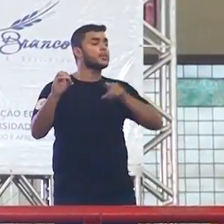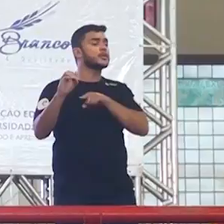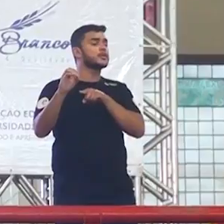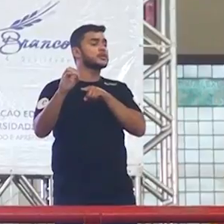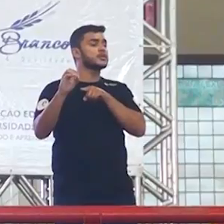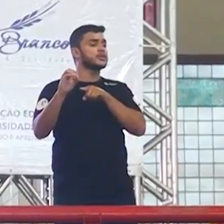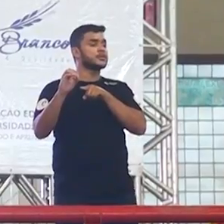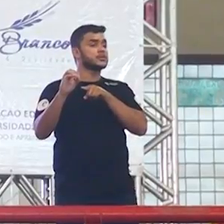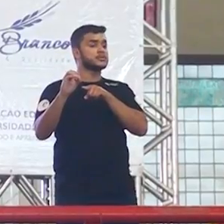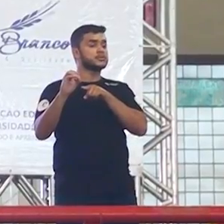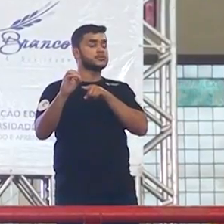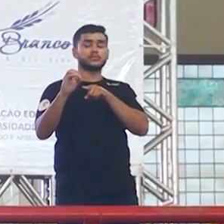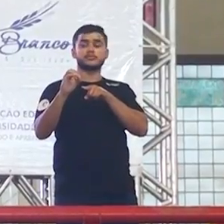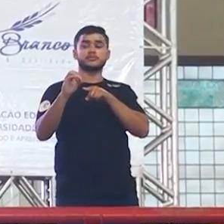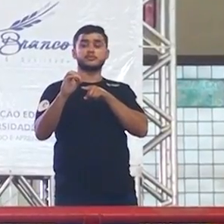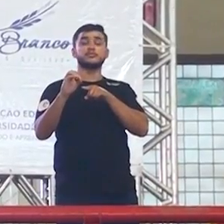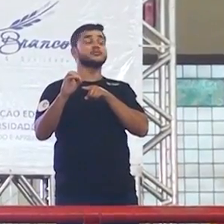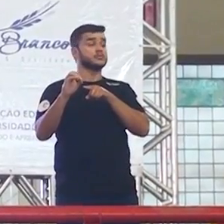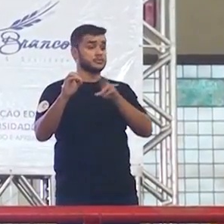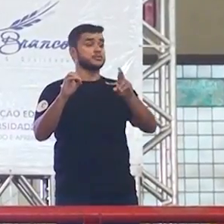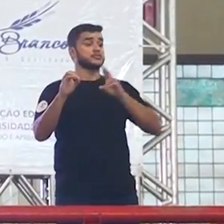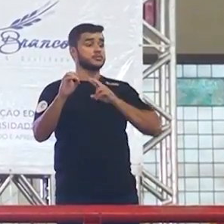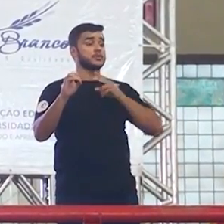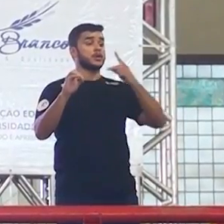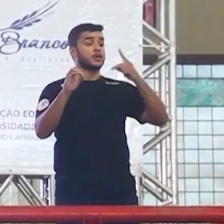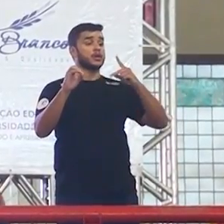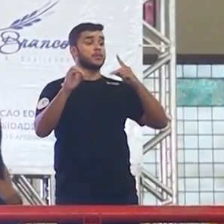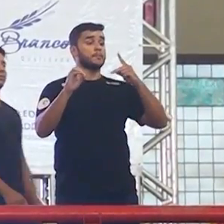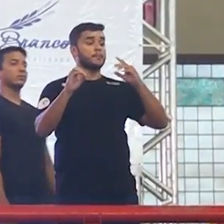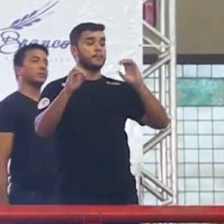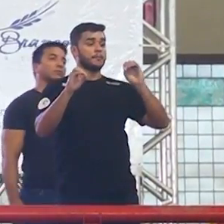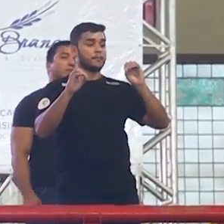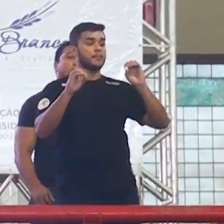pessoal? 5.200 watts? Potência de quem?